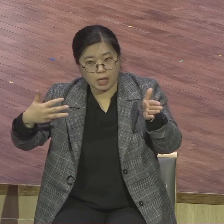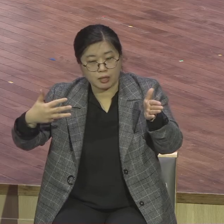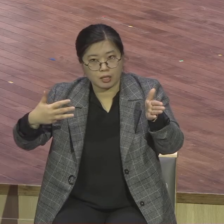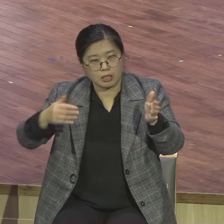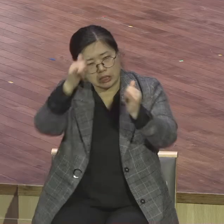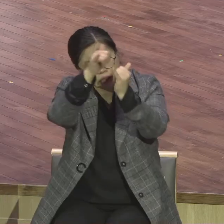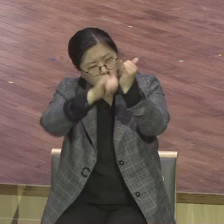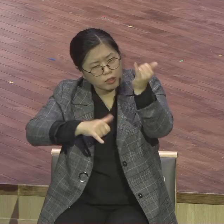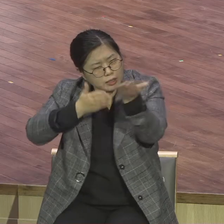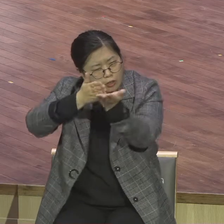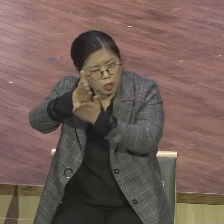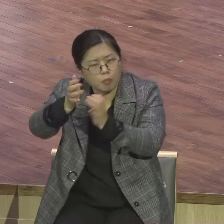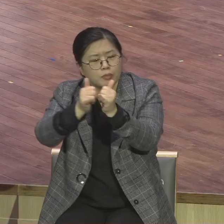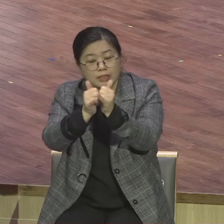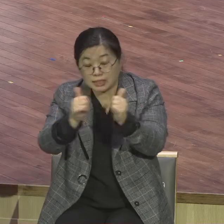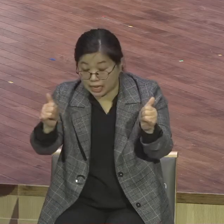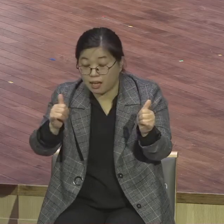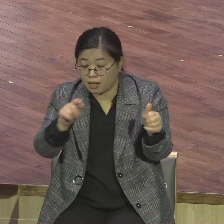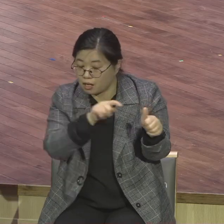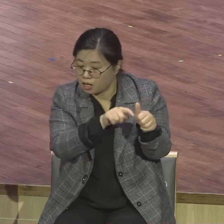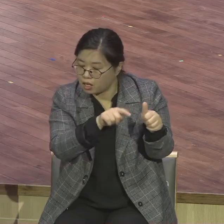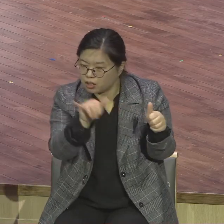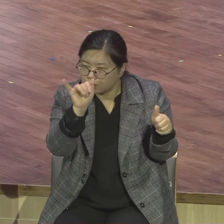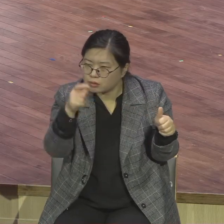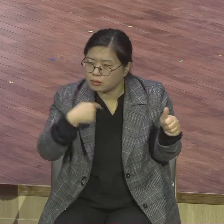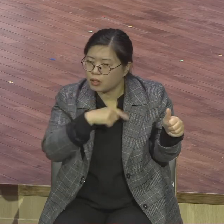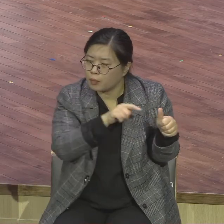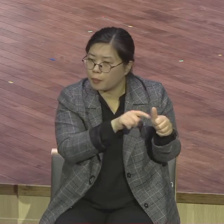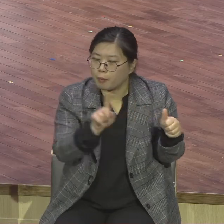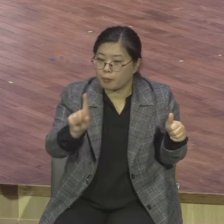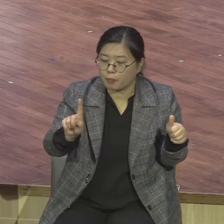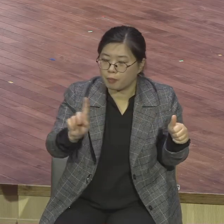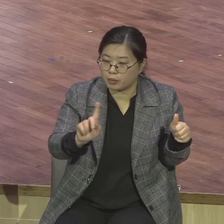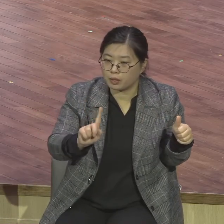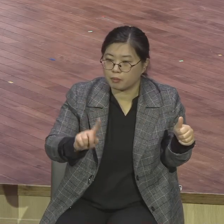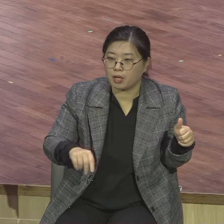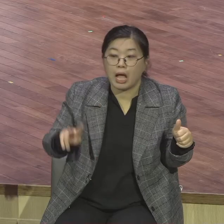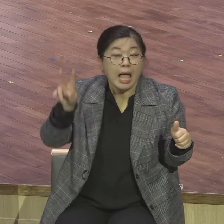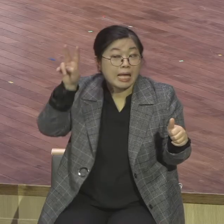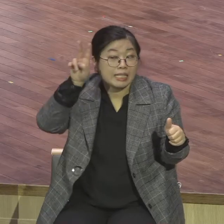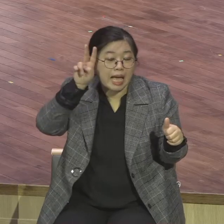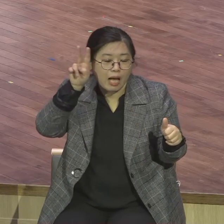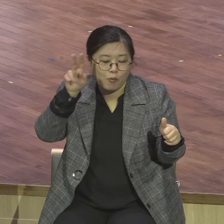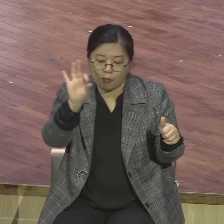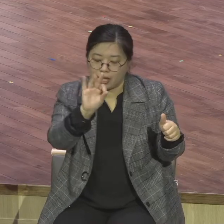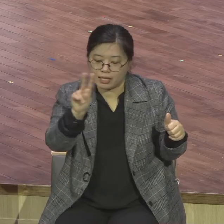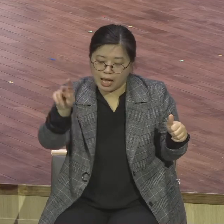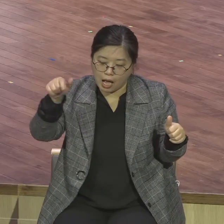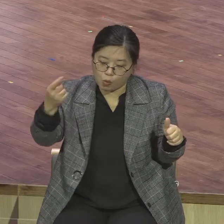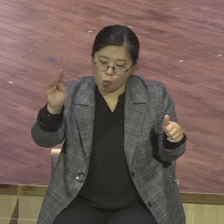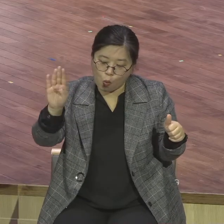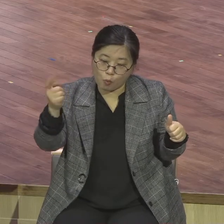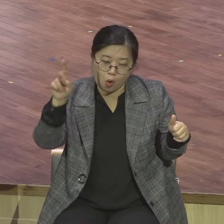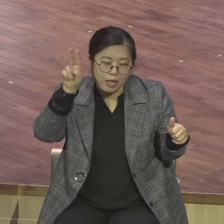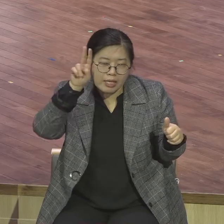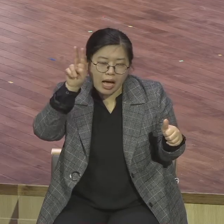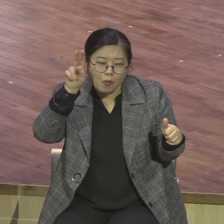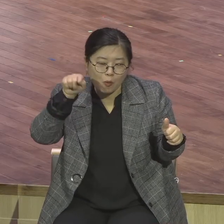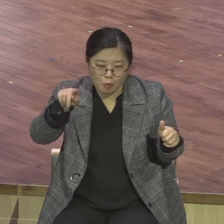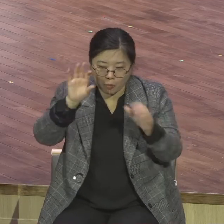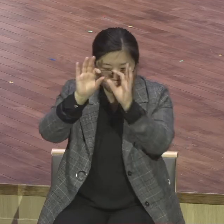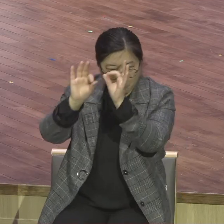낙타 무릎이었어요. 낙타 무릎. 얼마나 열정을 가지고 하나님 앞에서 기도를